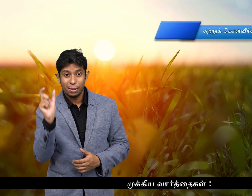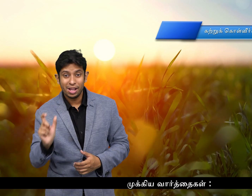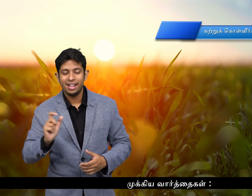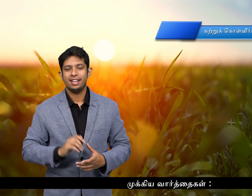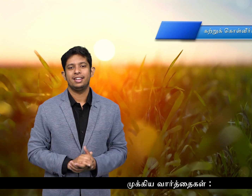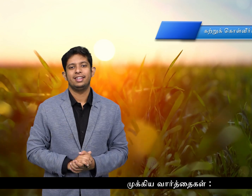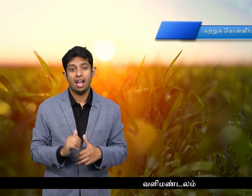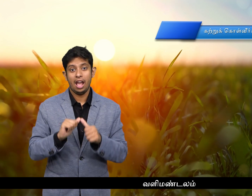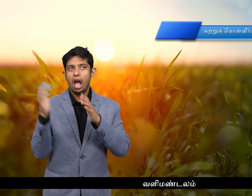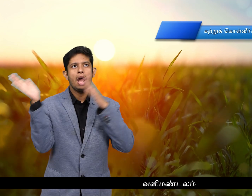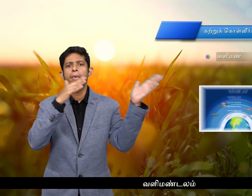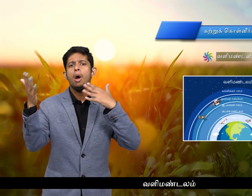வார்த்தைகள்: வளிமண்டலம்,